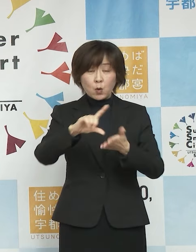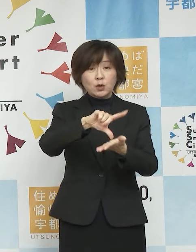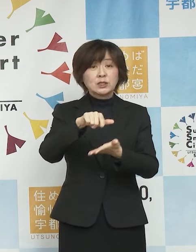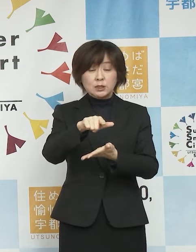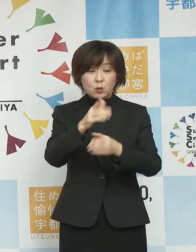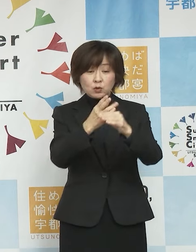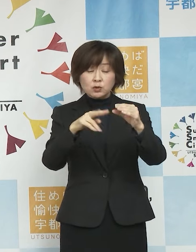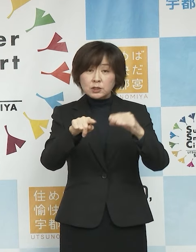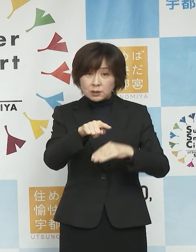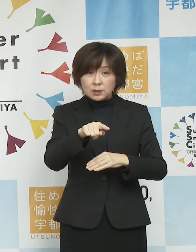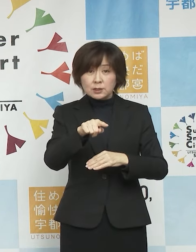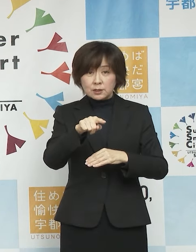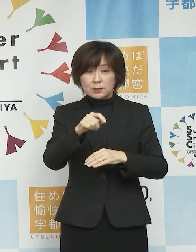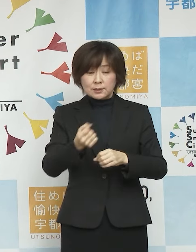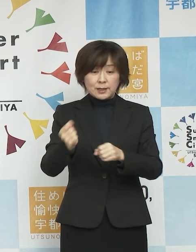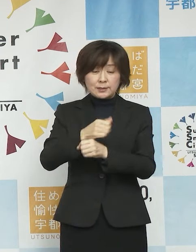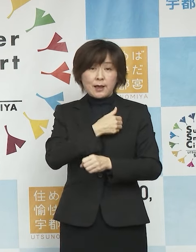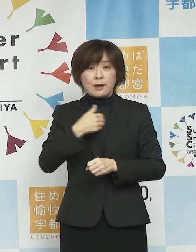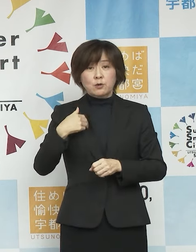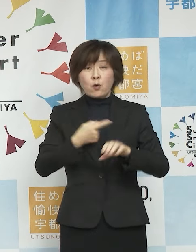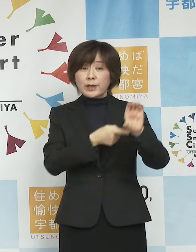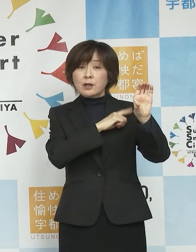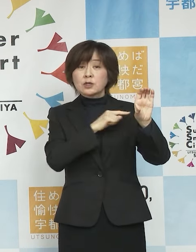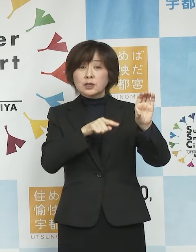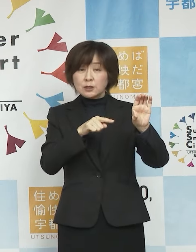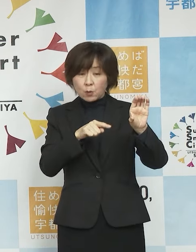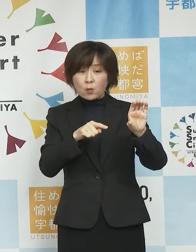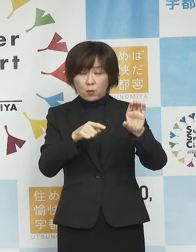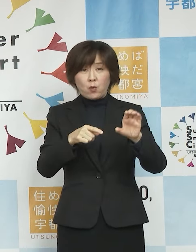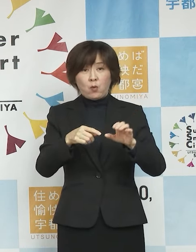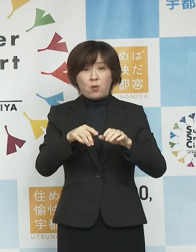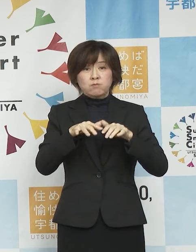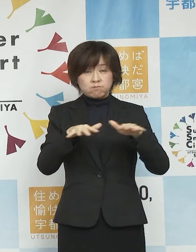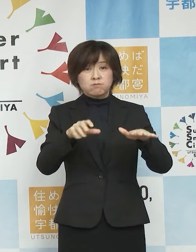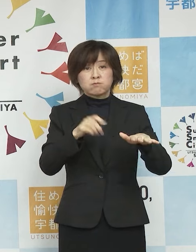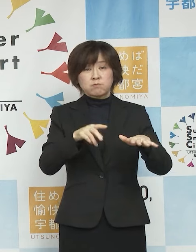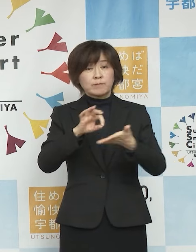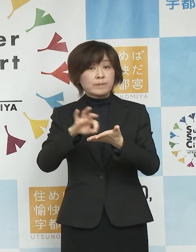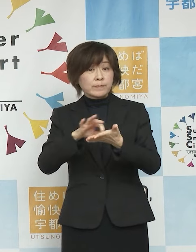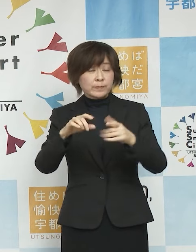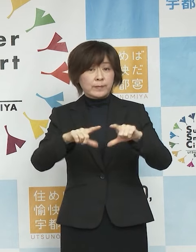心として再生可能エネルギーの供給と利用の拡大に